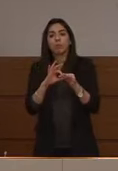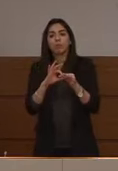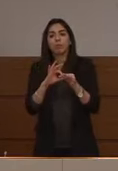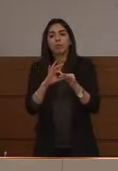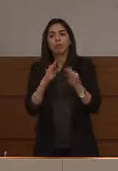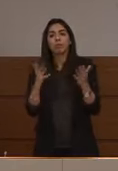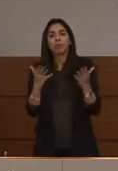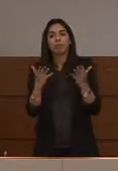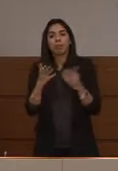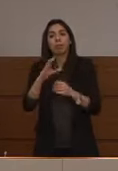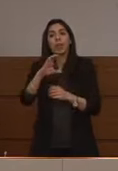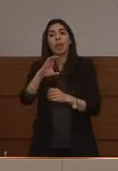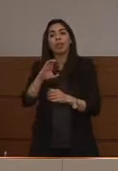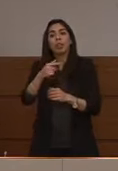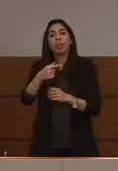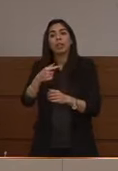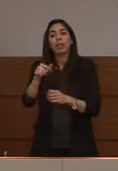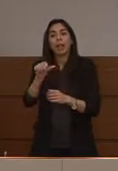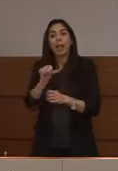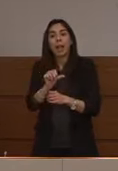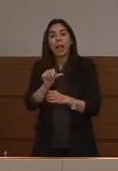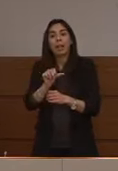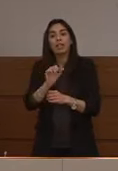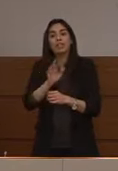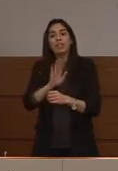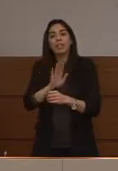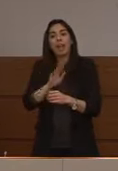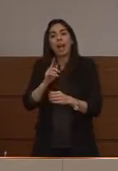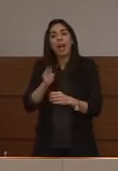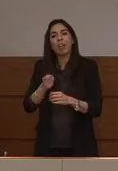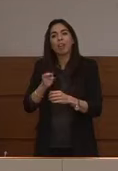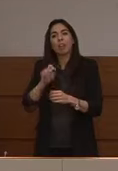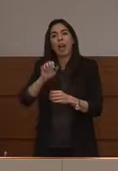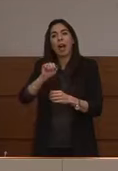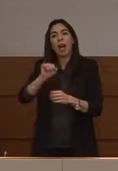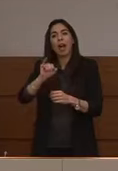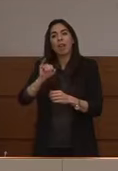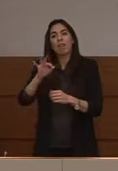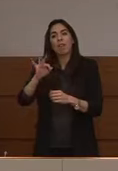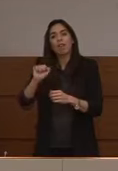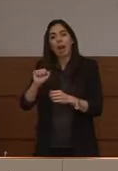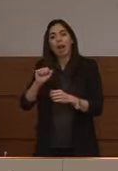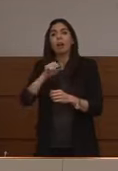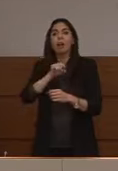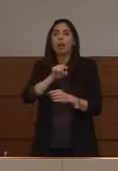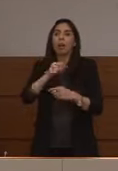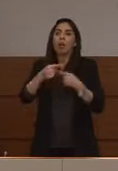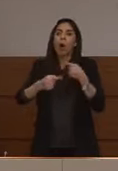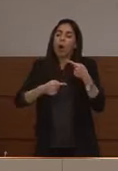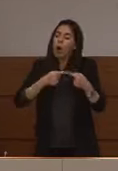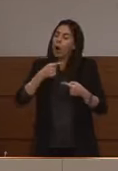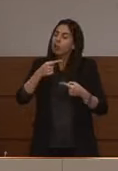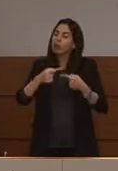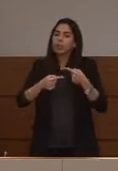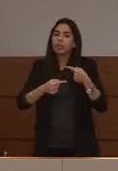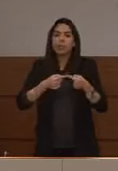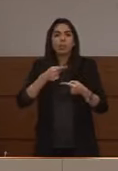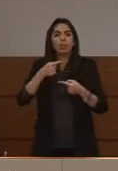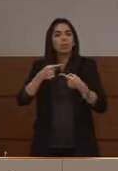cts di haifa sta continuando in maniera assolutamente